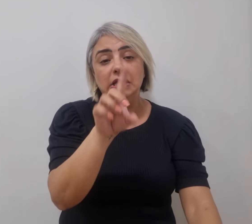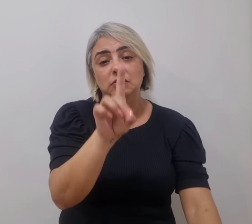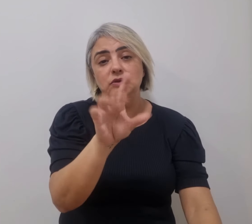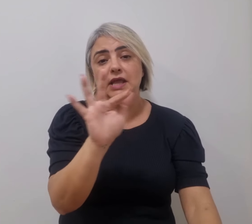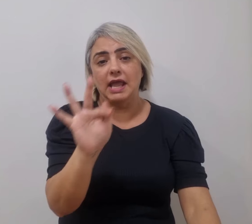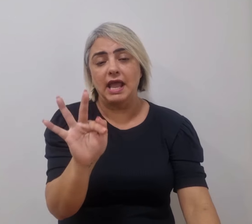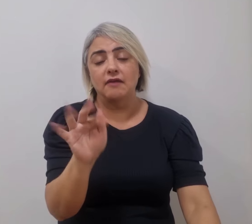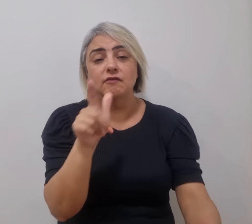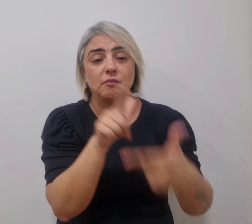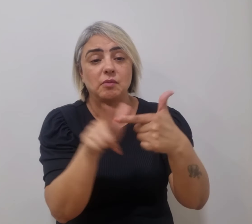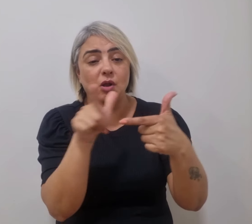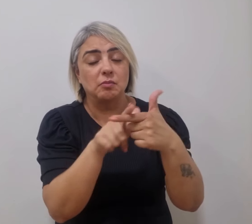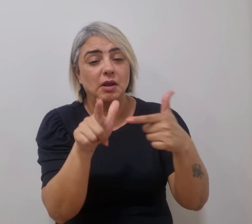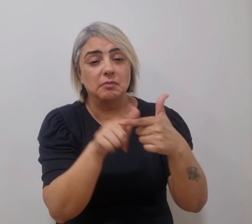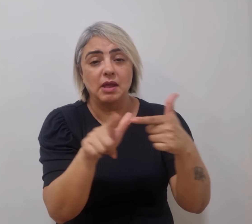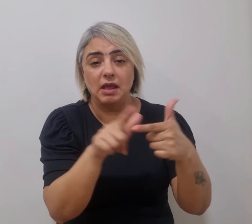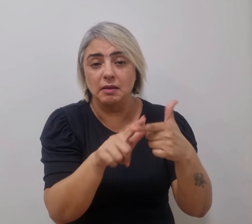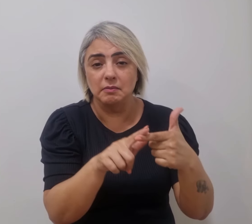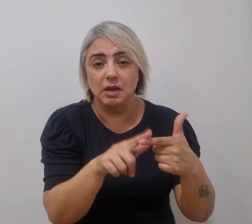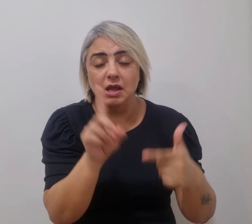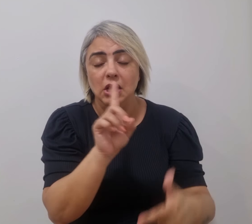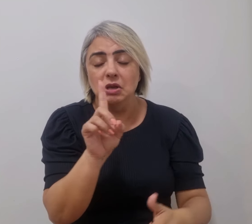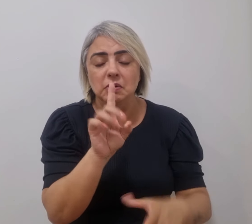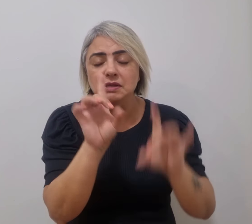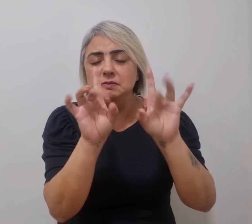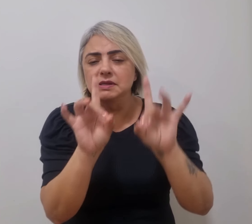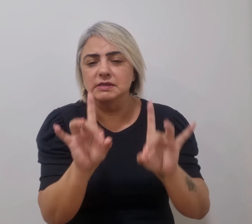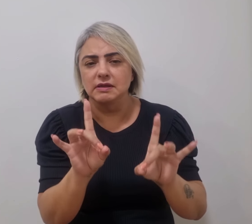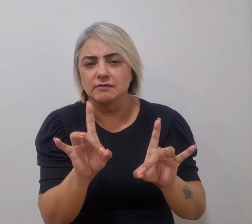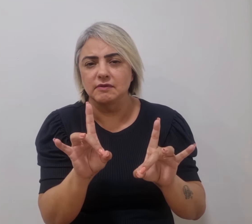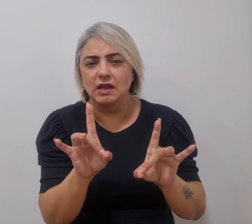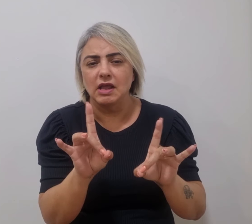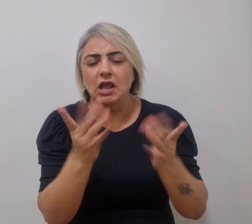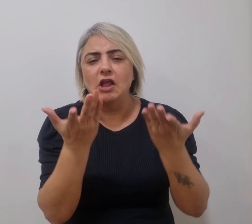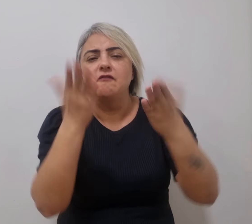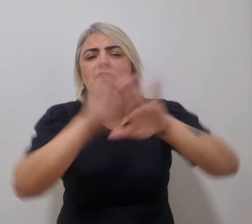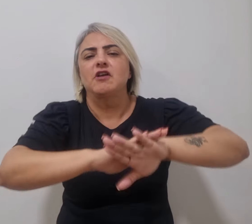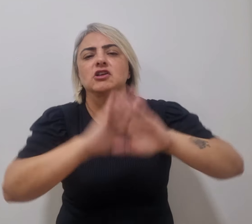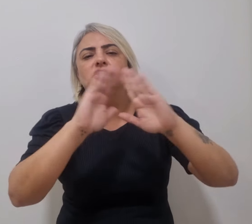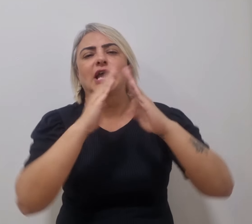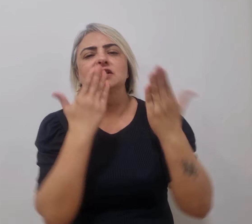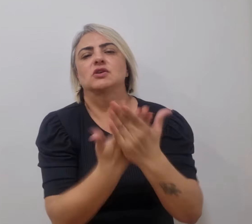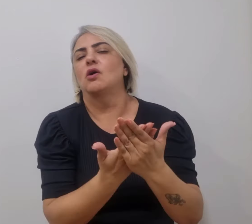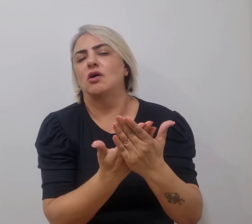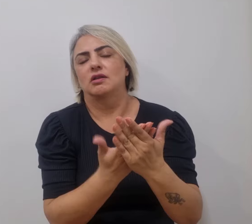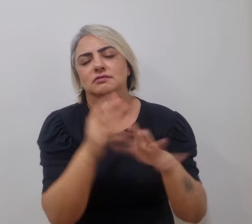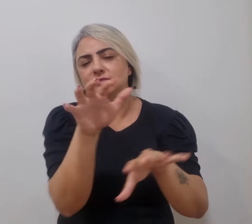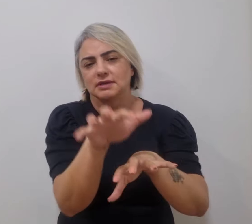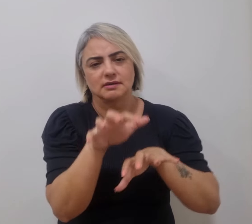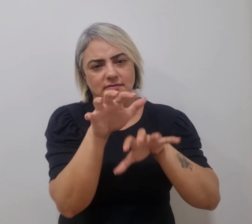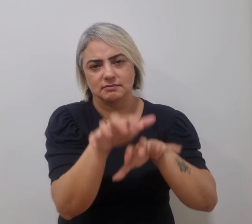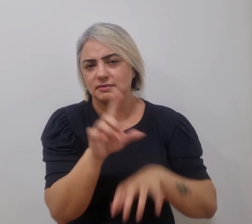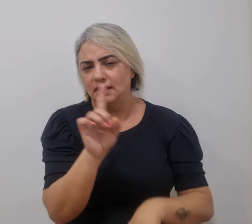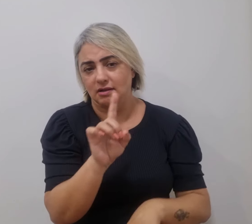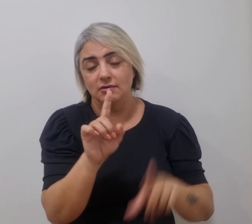a problemática não está especificamente no fechamento das escolas do campo, mas no